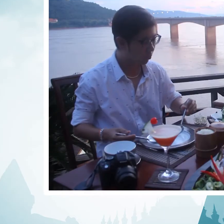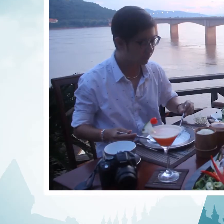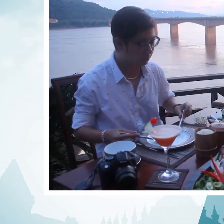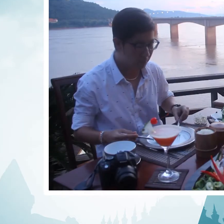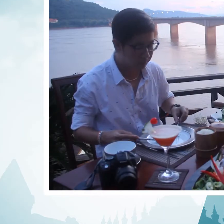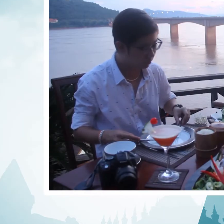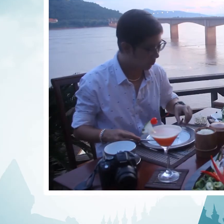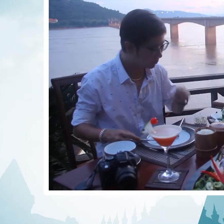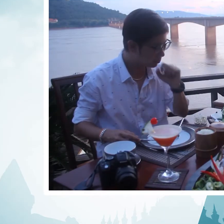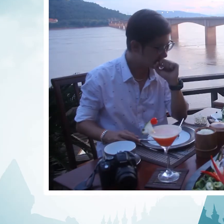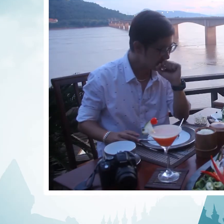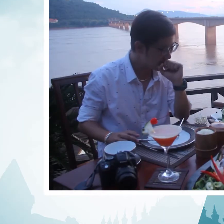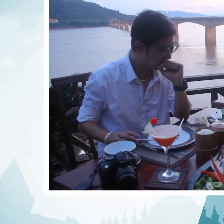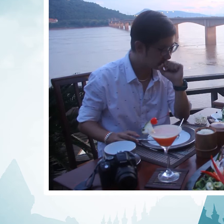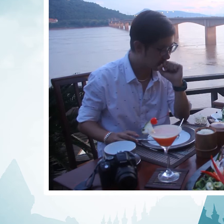มึง